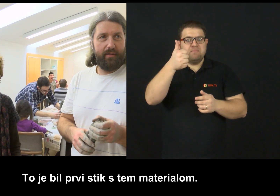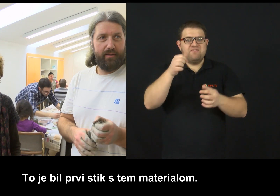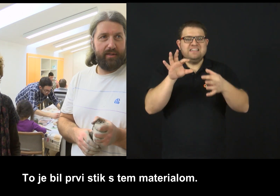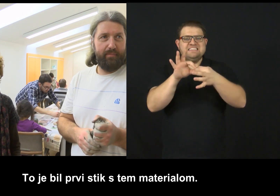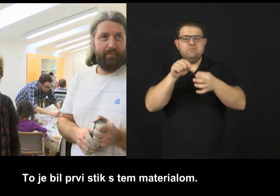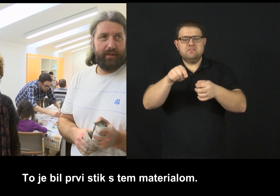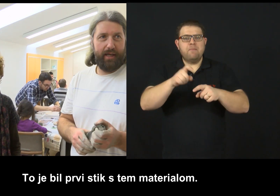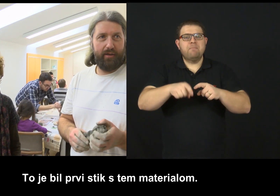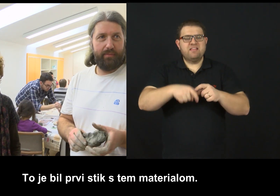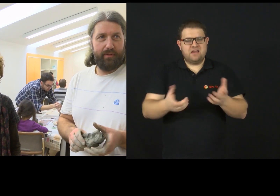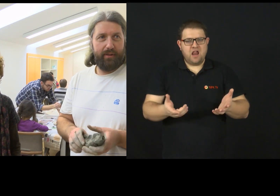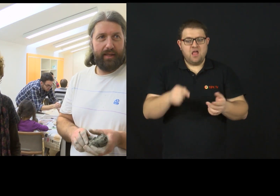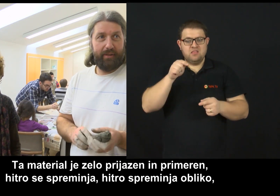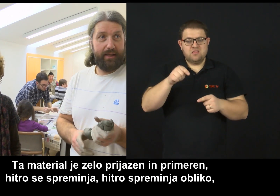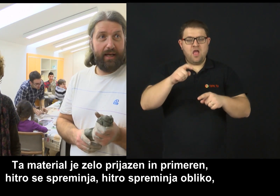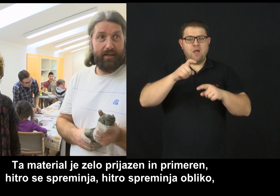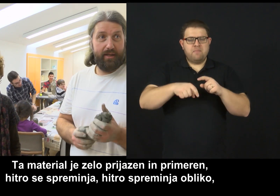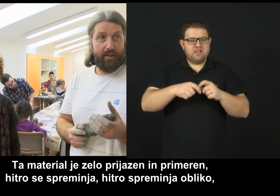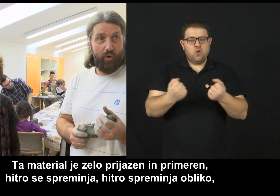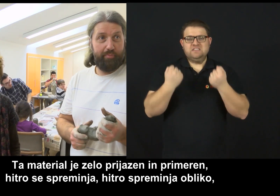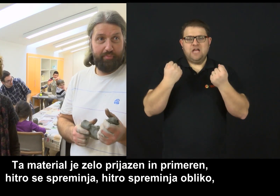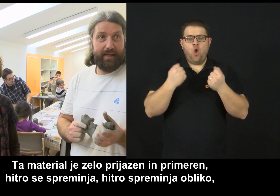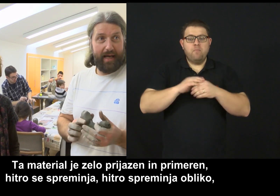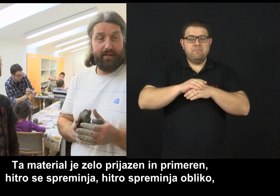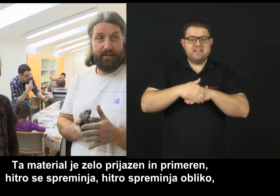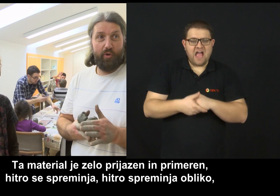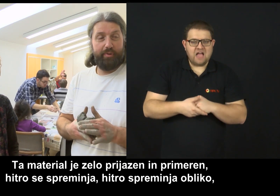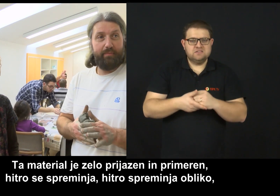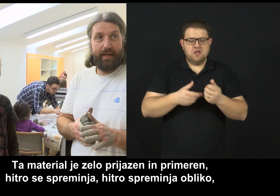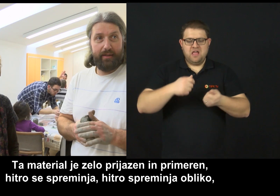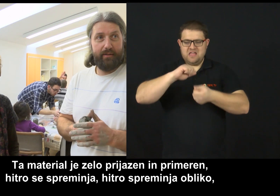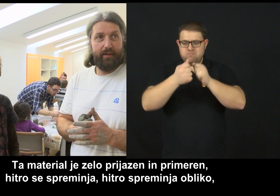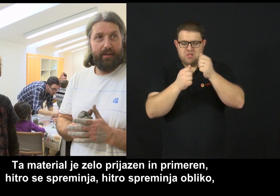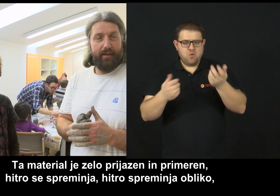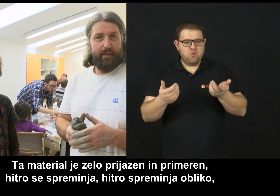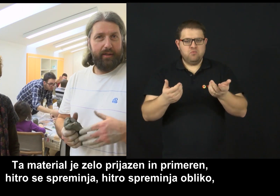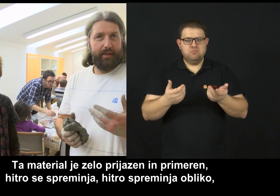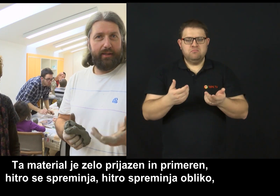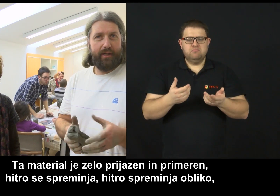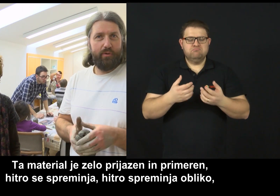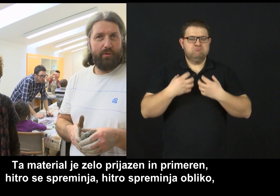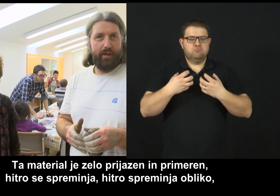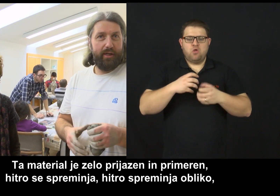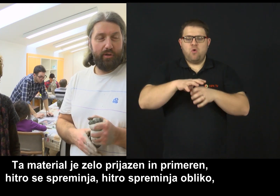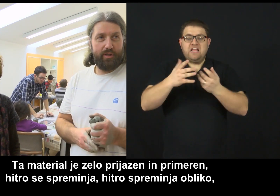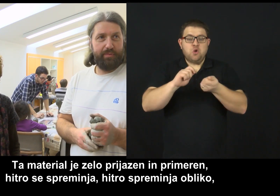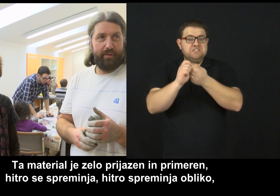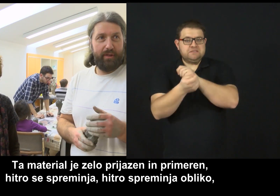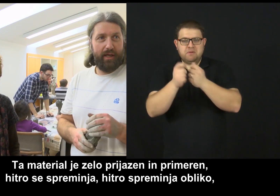s tem materialom. Ta material je zelo prijazen, zelo primeren, gnetljiv, hitro se spreminja,